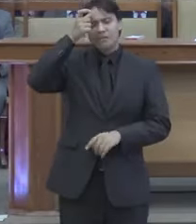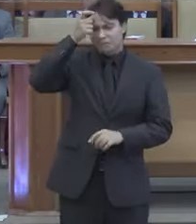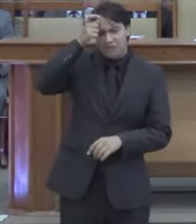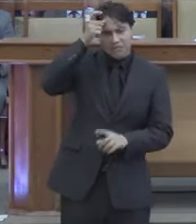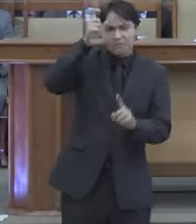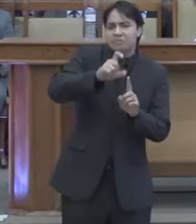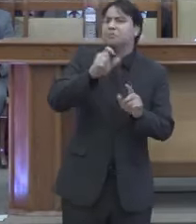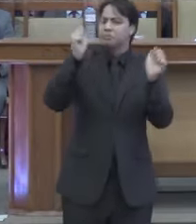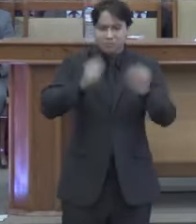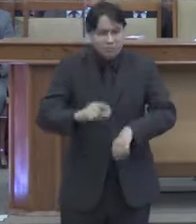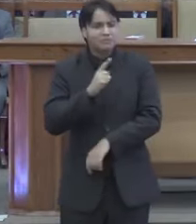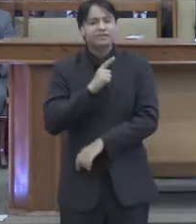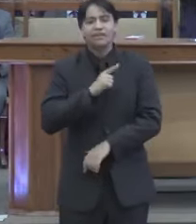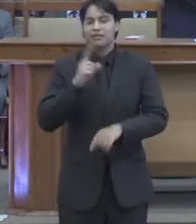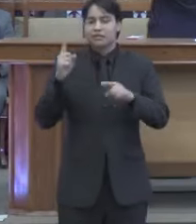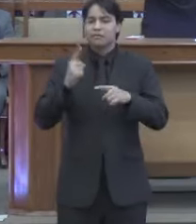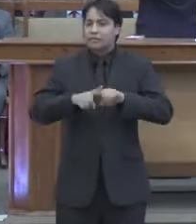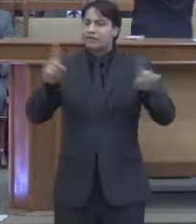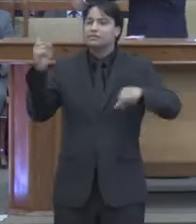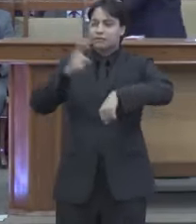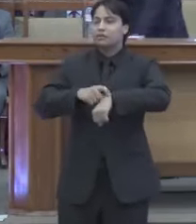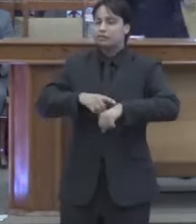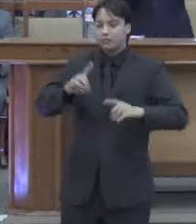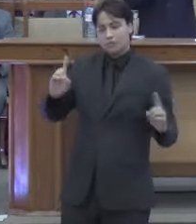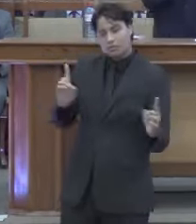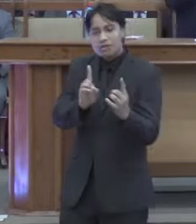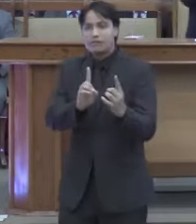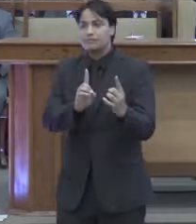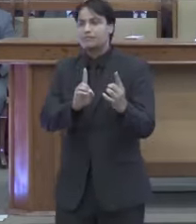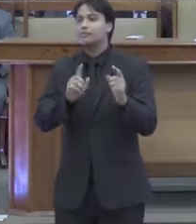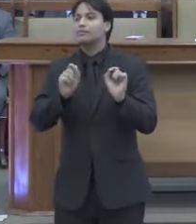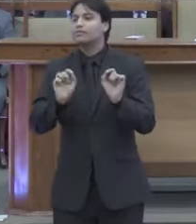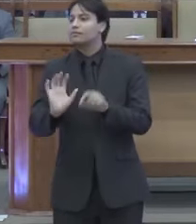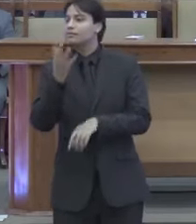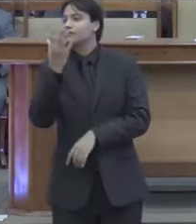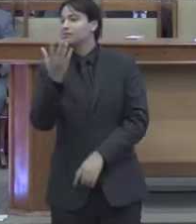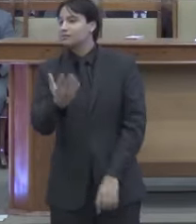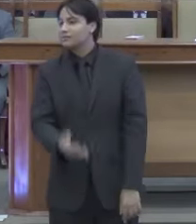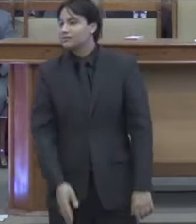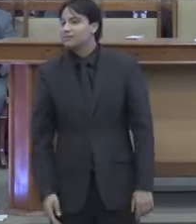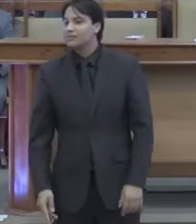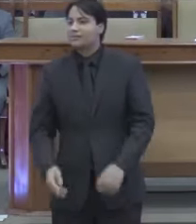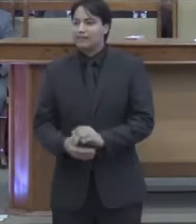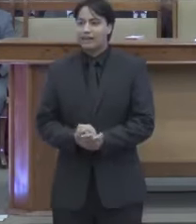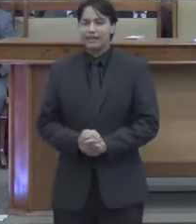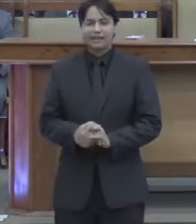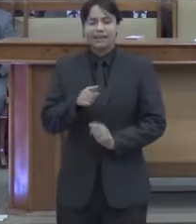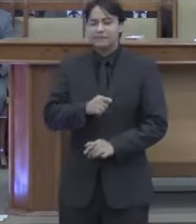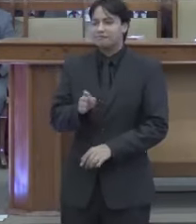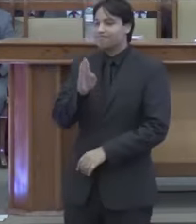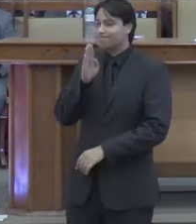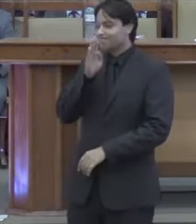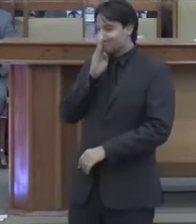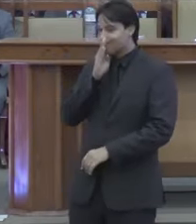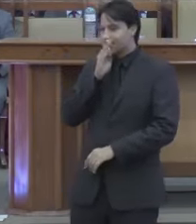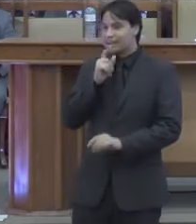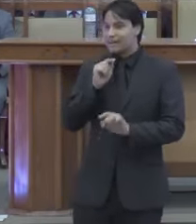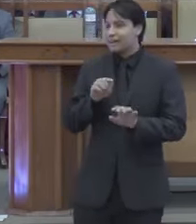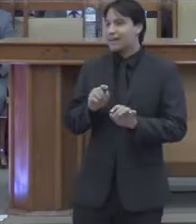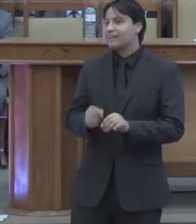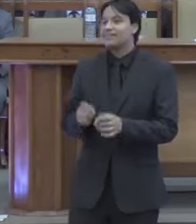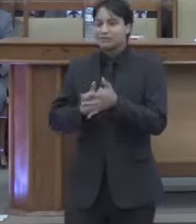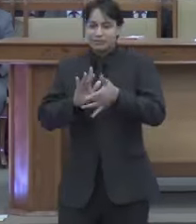ser mudo. Mas quando chega lá, ele é a base. Quando chegou, aí pronto, trouxeram, ele não fez zoada. Ele disse, sai